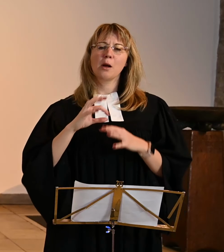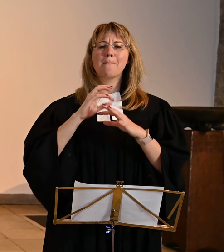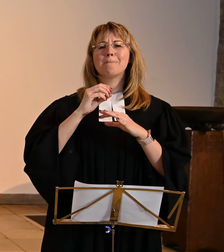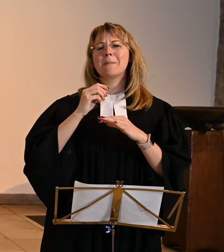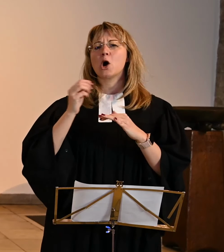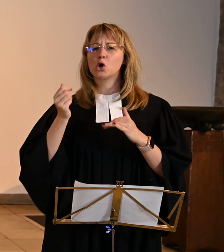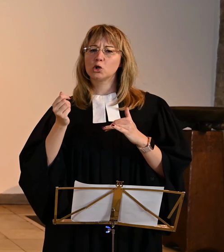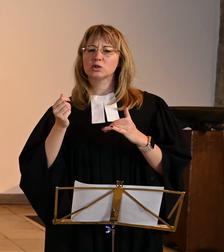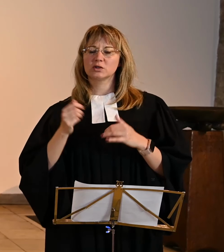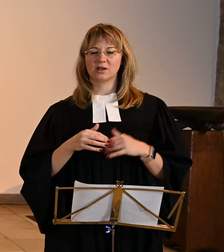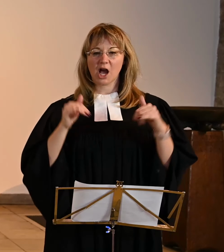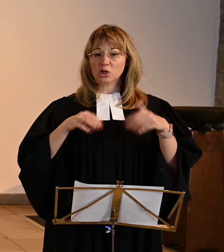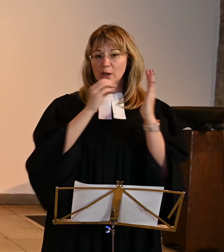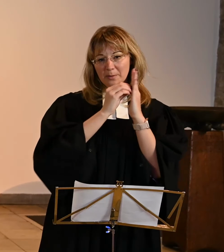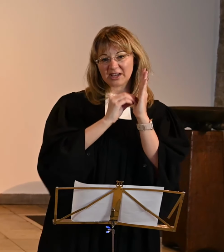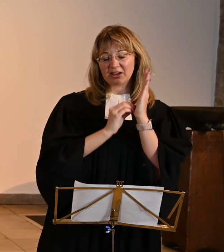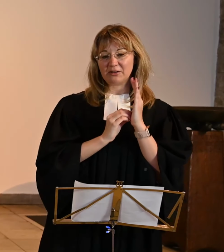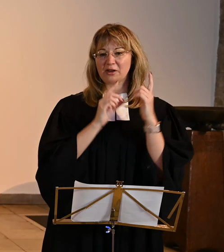aus dem Thessalonicher Brief.